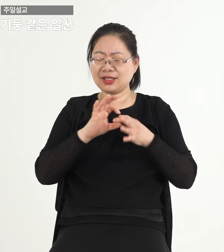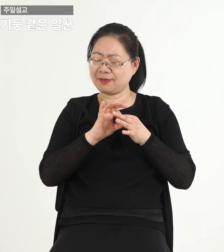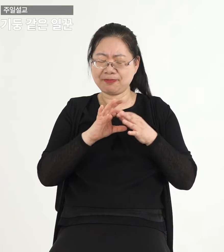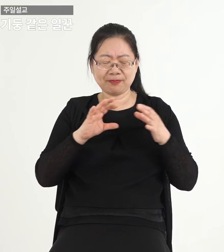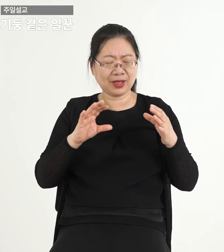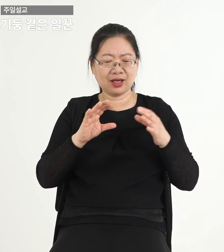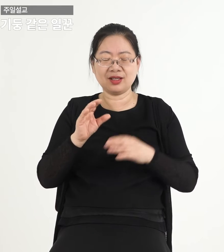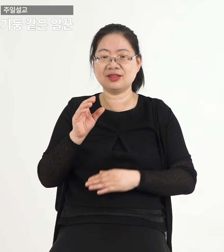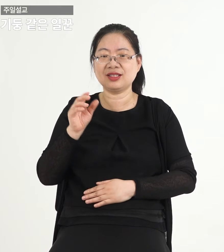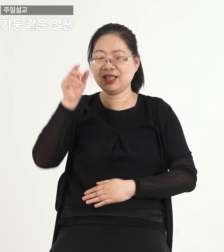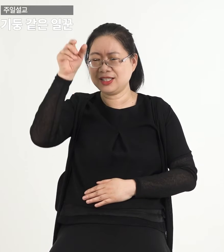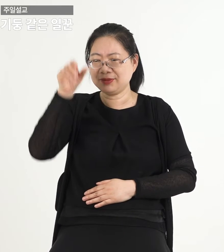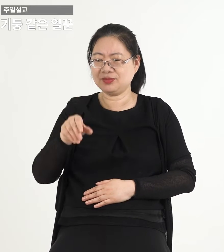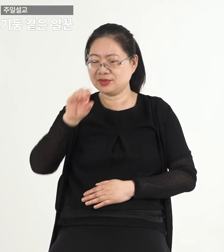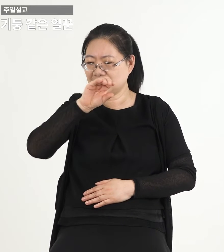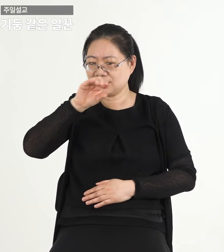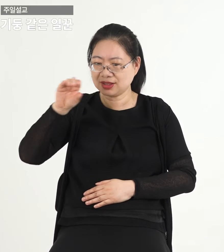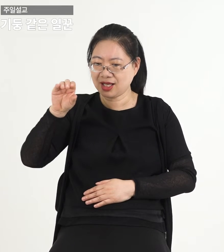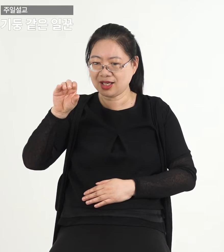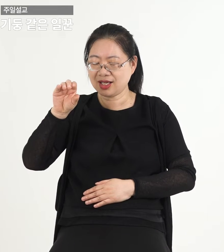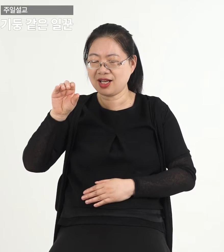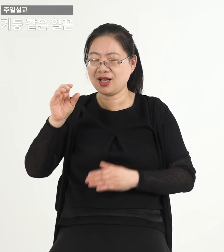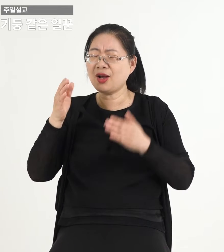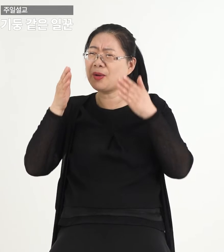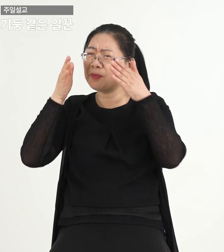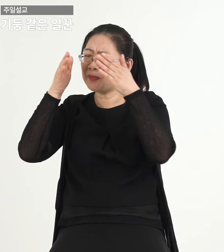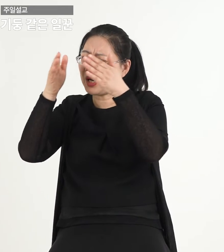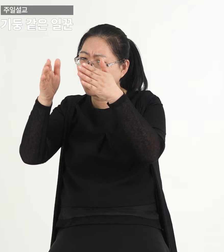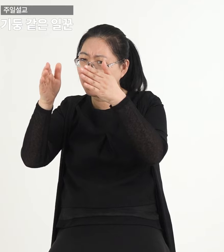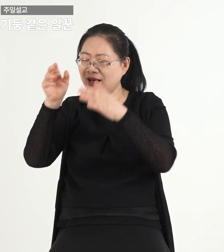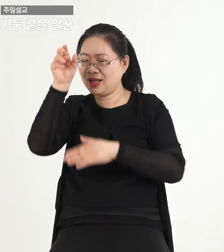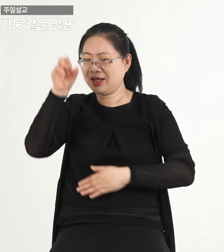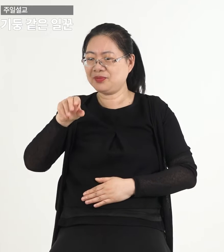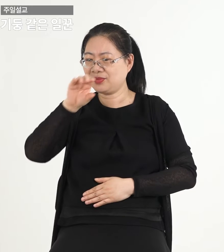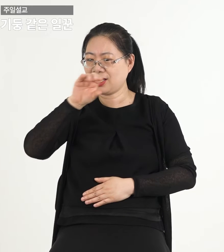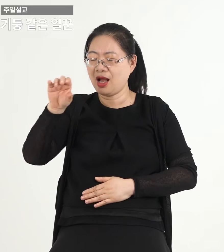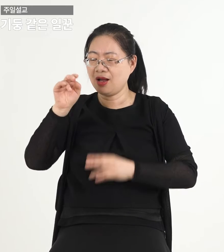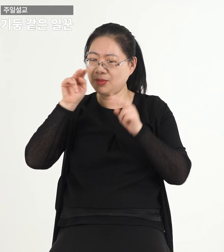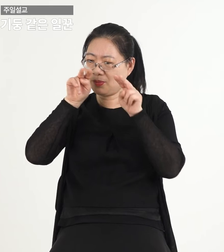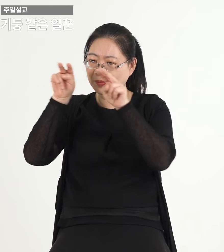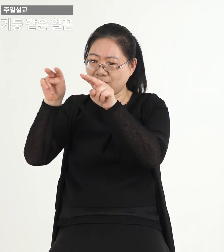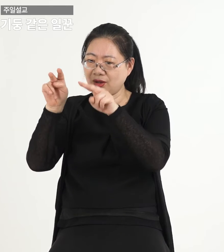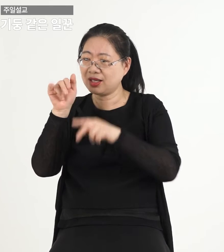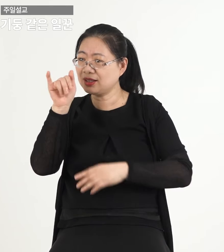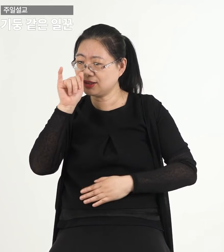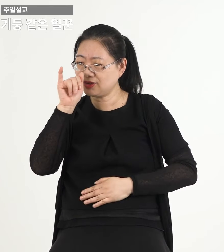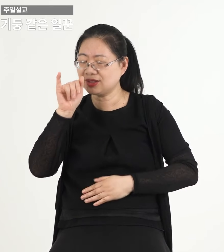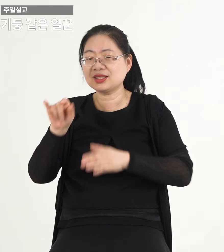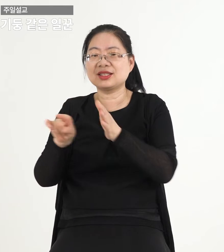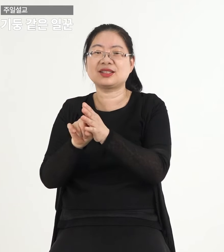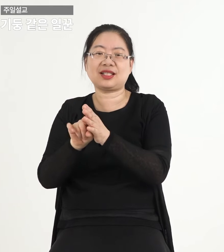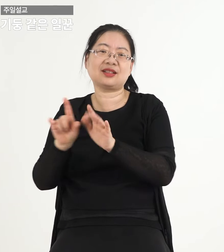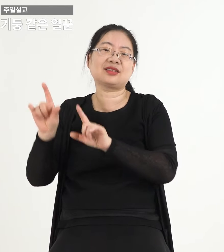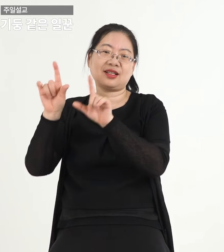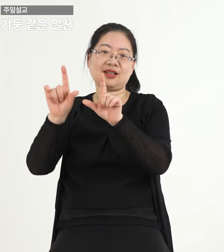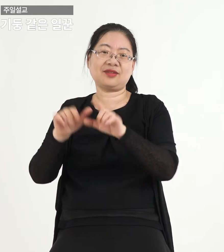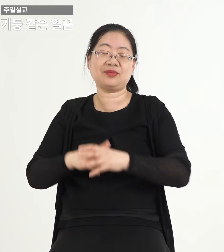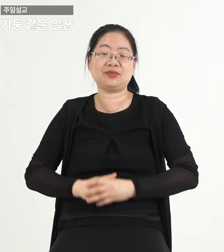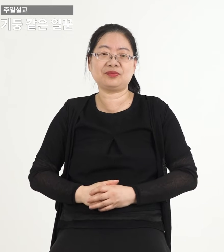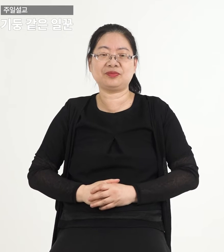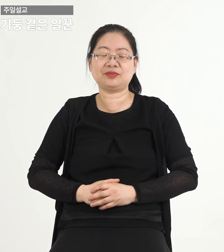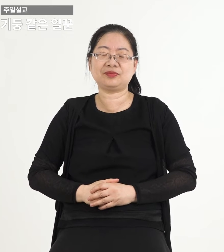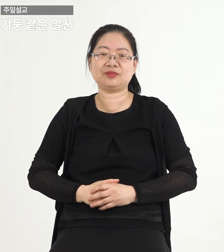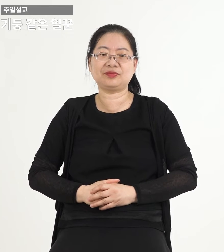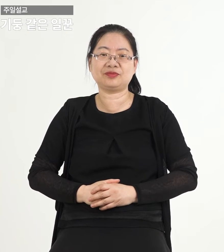십자가 앞에 넘어질 줄 알고 십자가 앞에 고꾸라질 줄 아는 것이 신앙생활이에요.